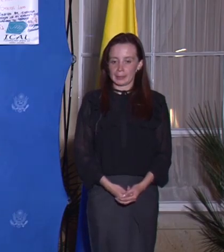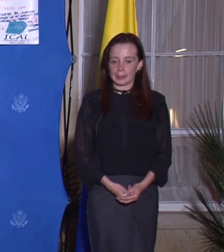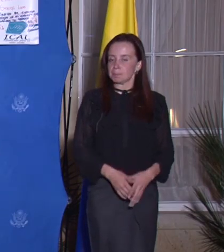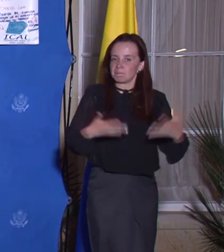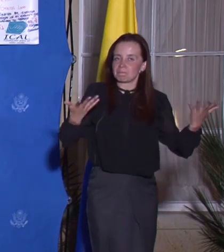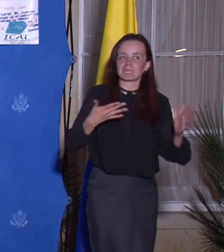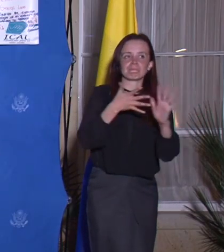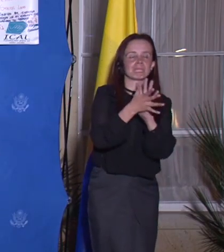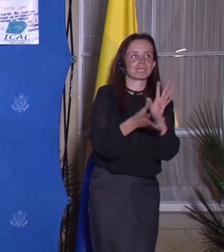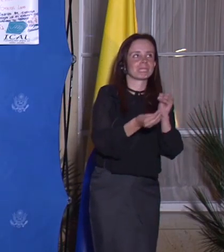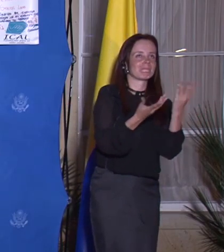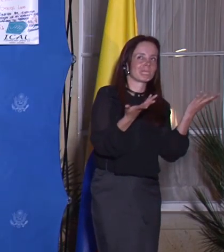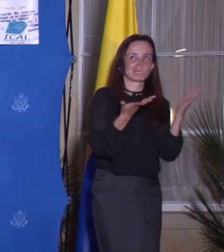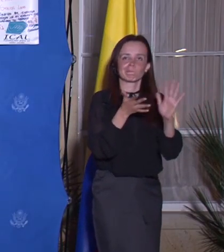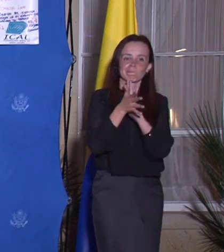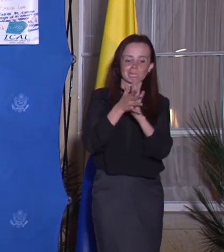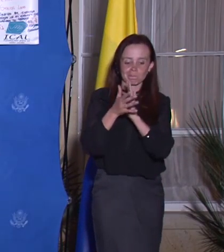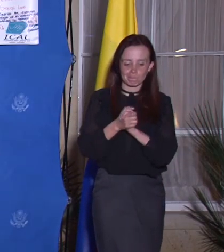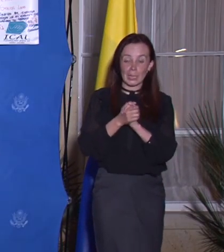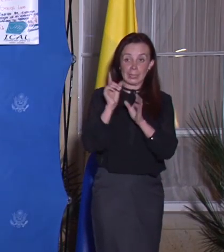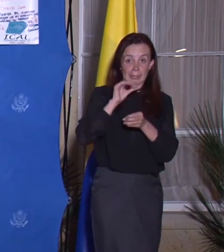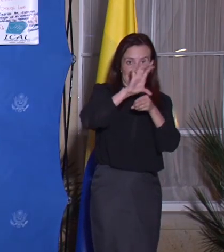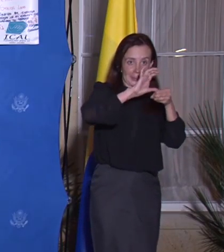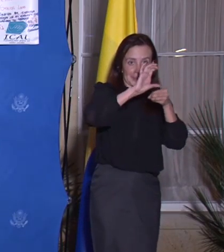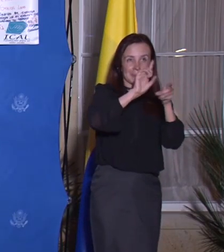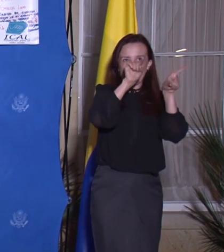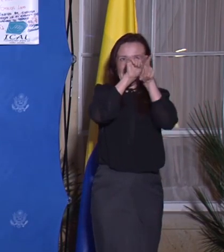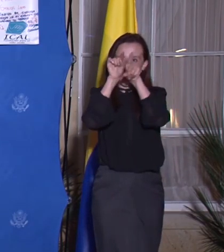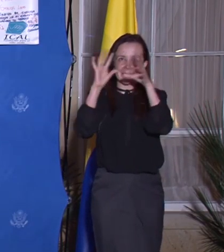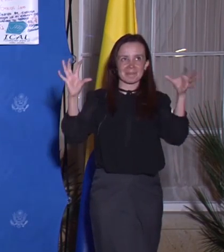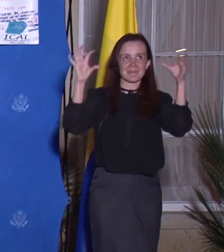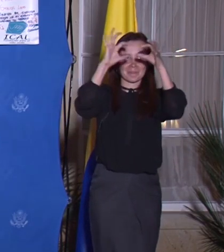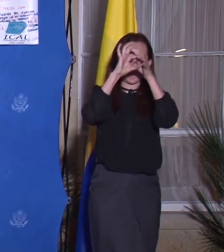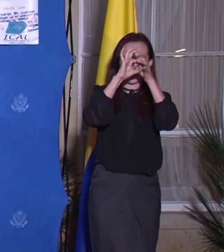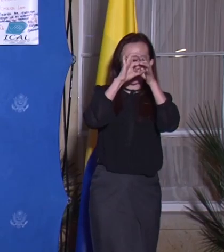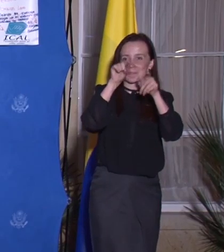¿Qué más les puedo decir acerca de las ciudades hermanas? Las ciudades hermanas...